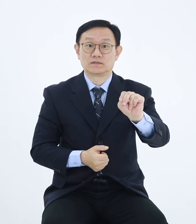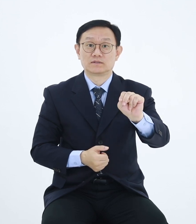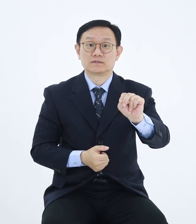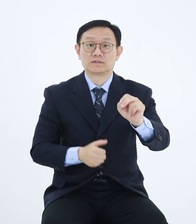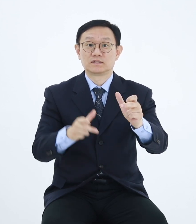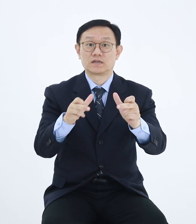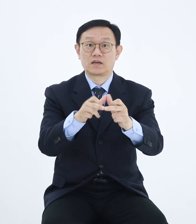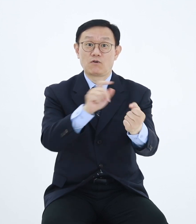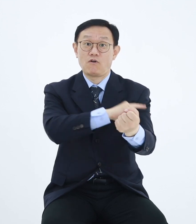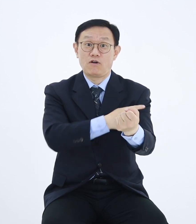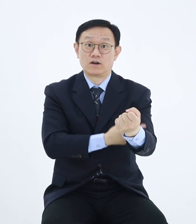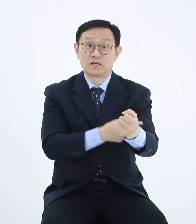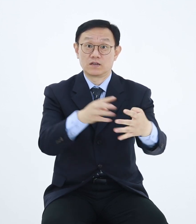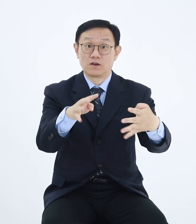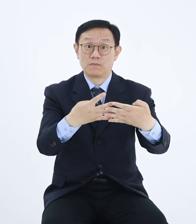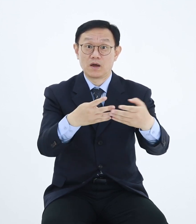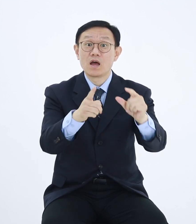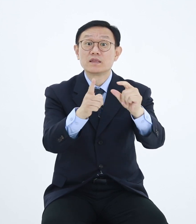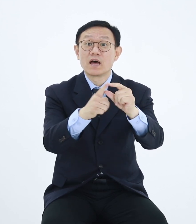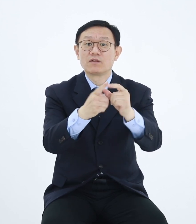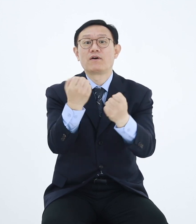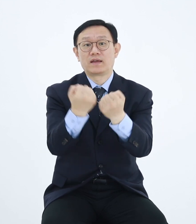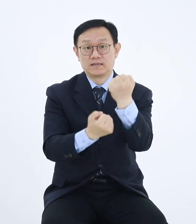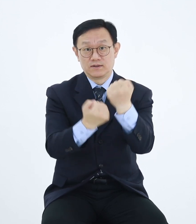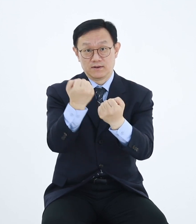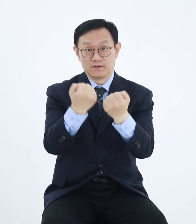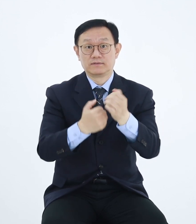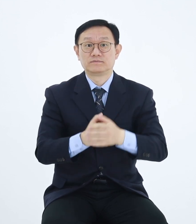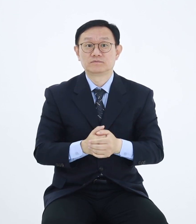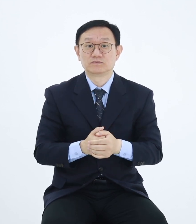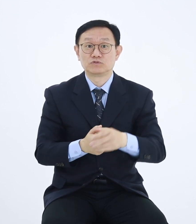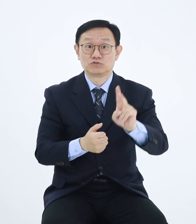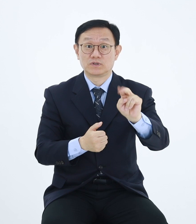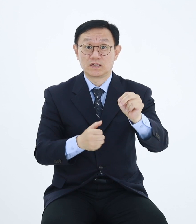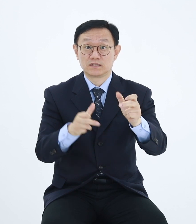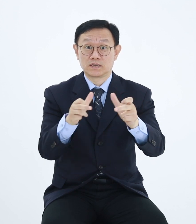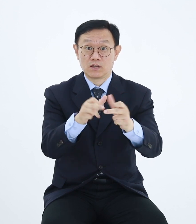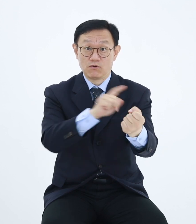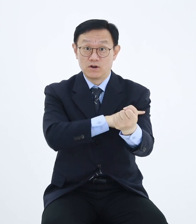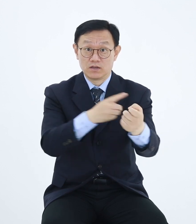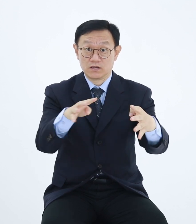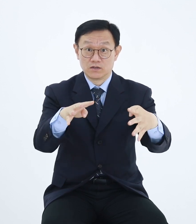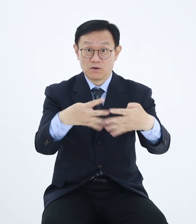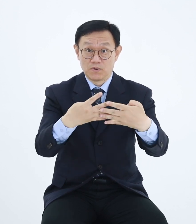관리협약 용어 해설 유엔 장애인 권리협약 전문